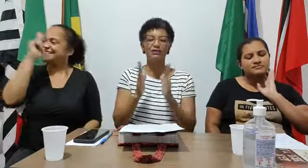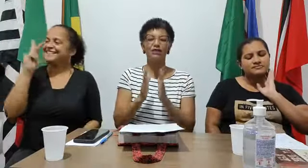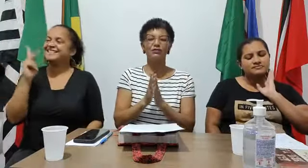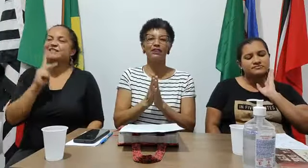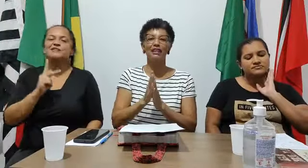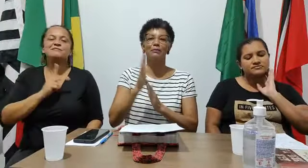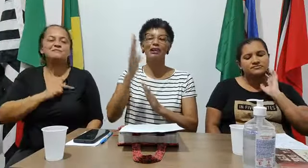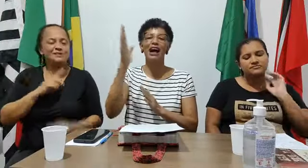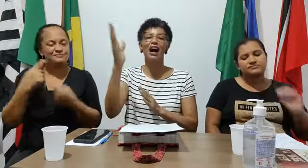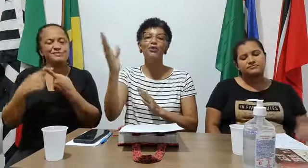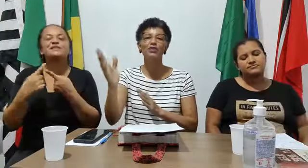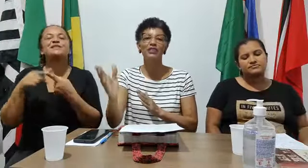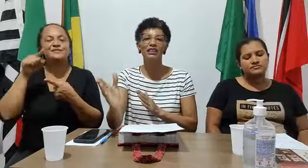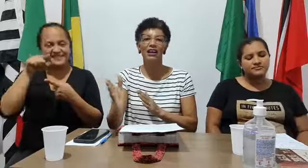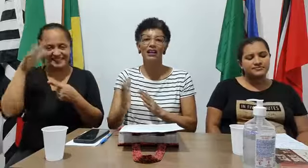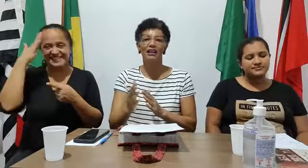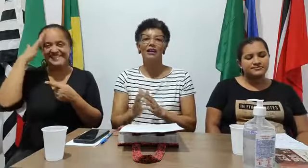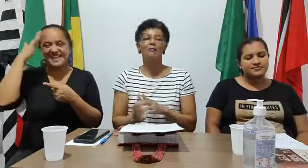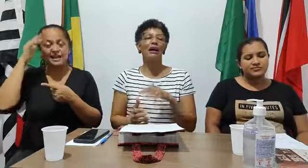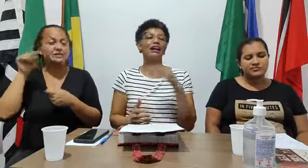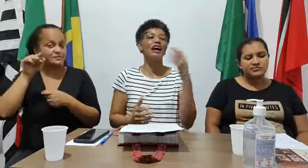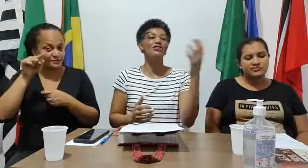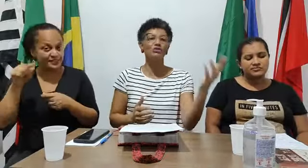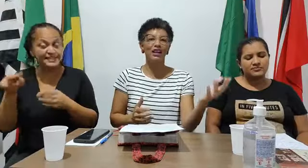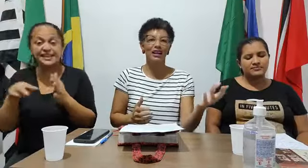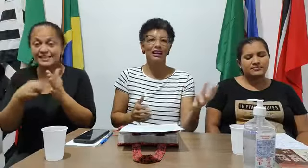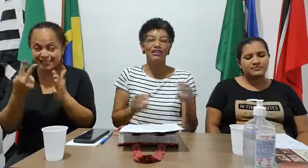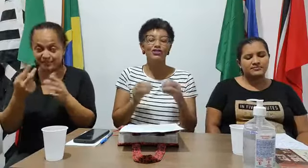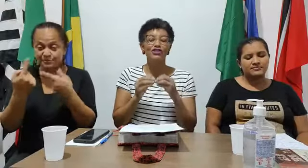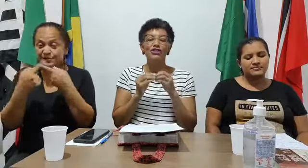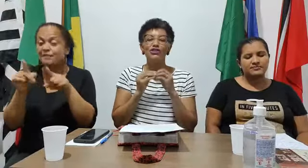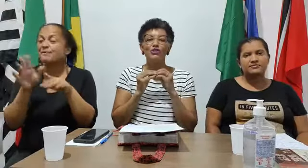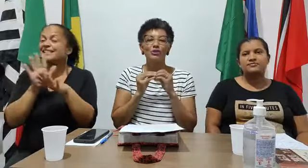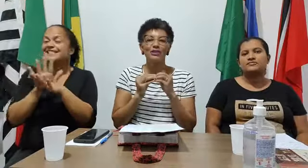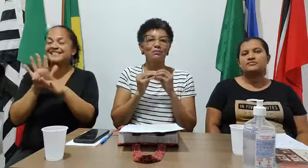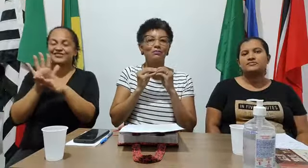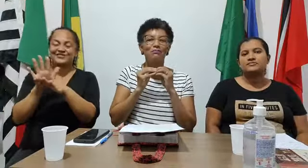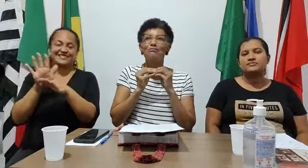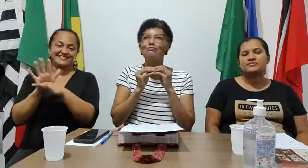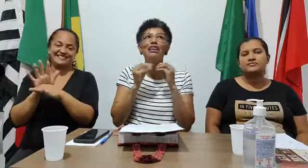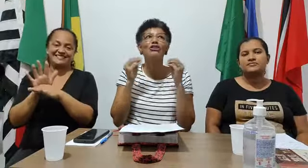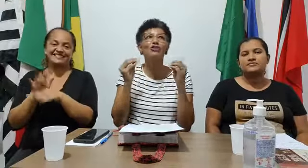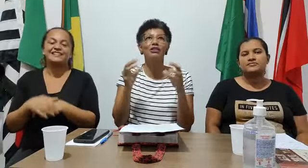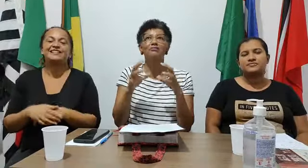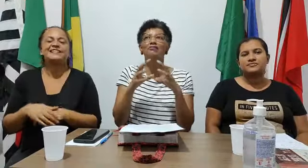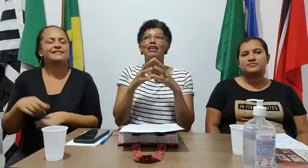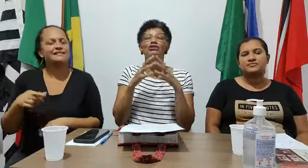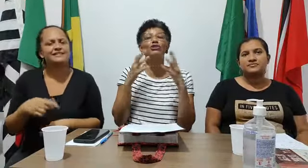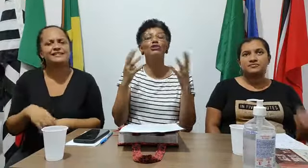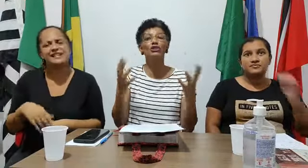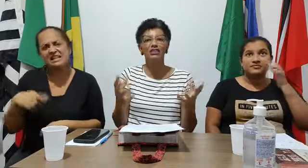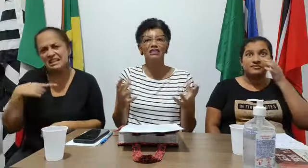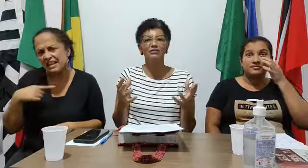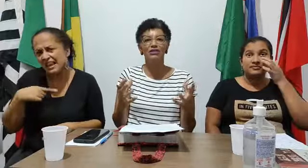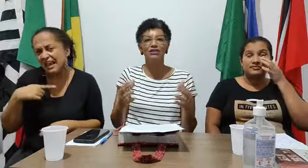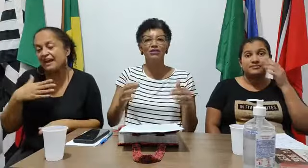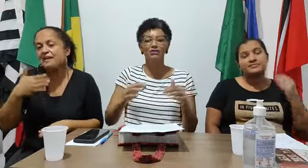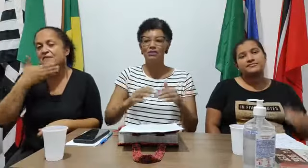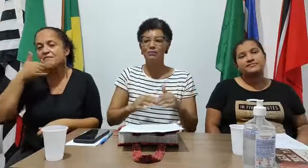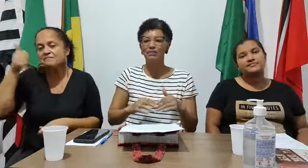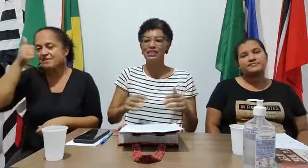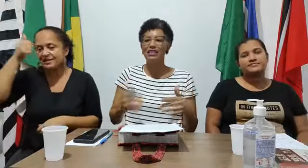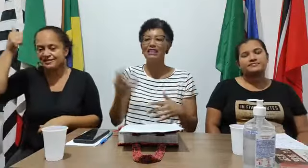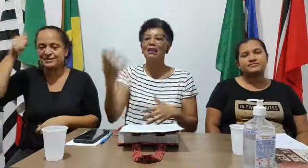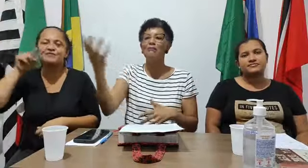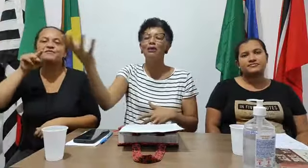sabe que você foi criada para auxiliar, para ajudar. Gente, existe coisa melhor, mais gloriosa na vida do que